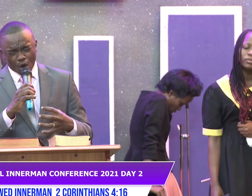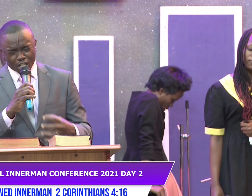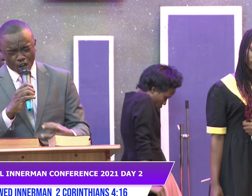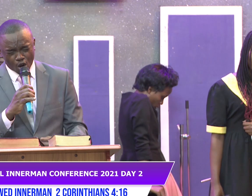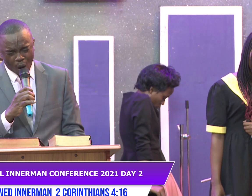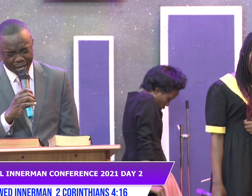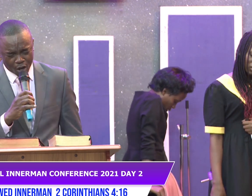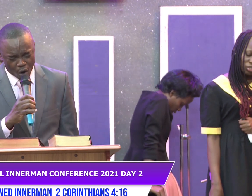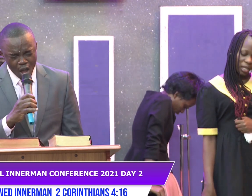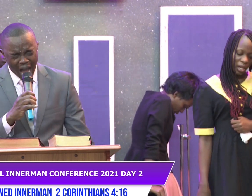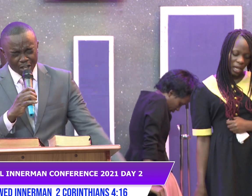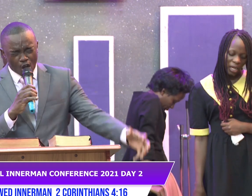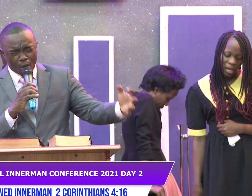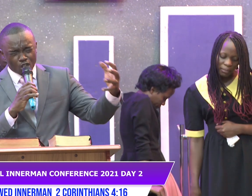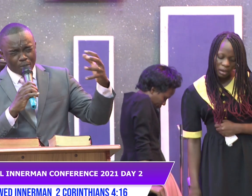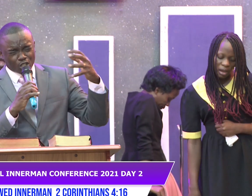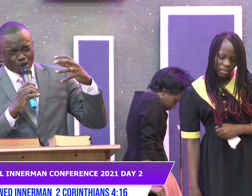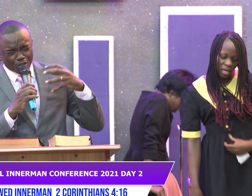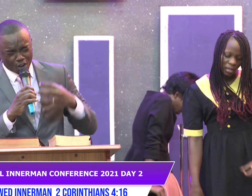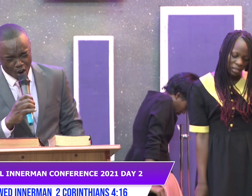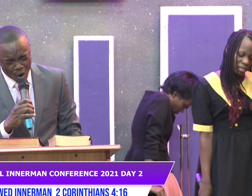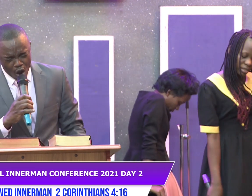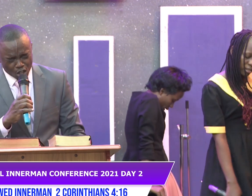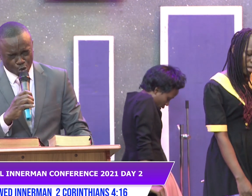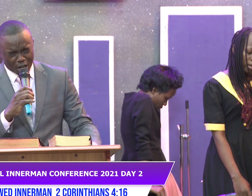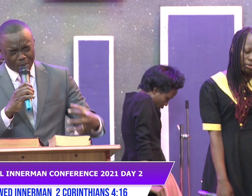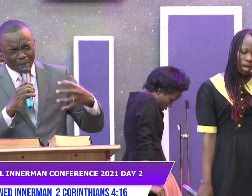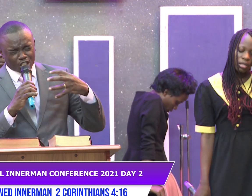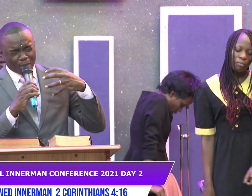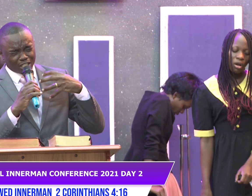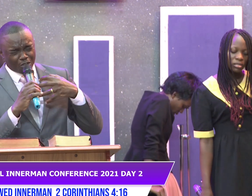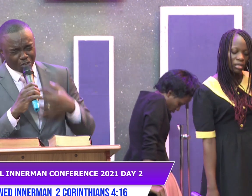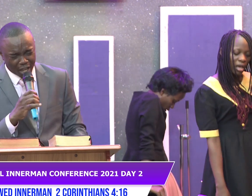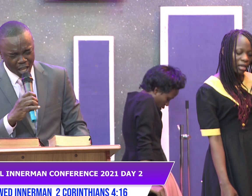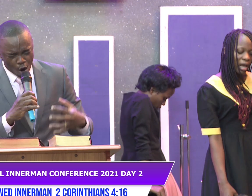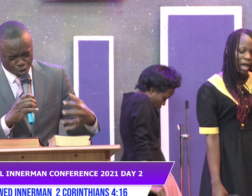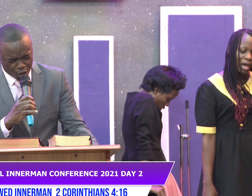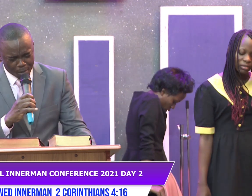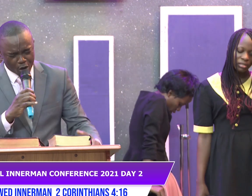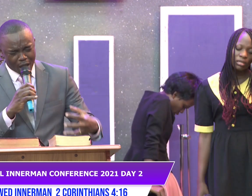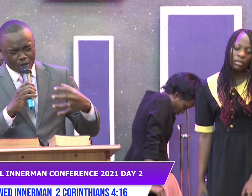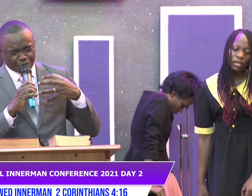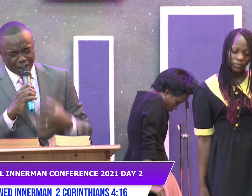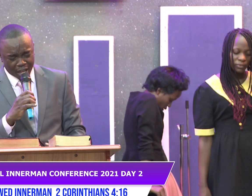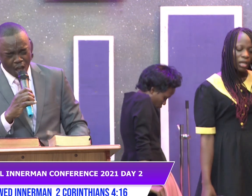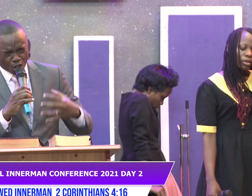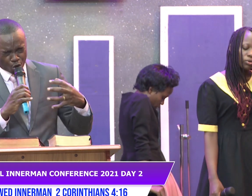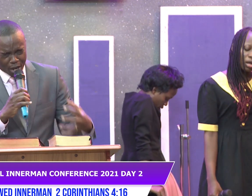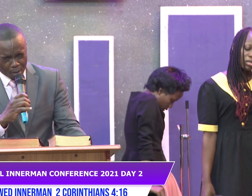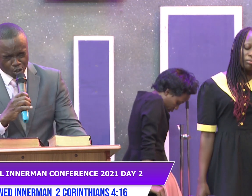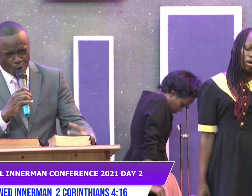tusaba akawungeezi k'olwaleero. Ayi omwoyo omutukuvu otuule mu mitima gyaffe. Otuule munda mu ffe.